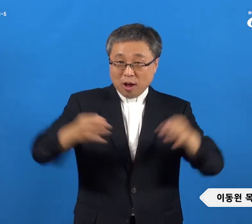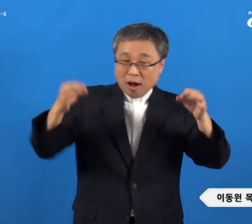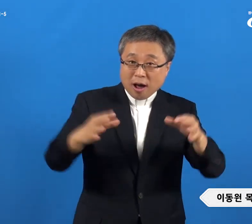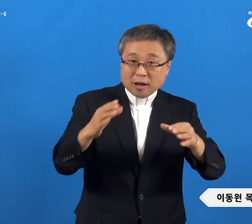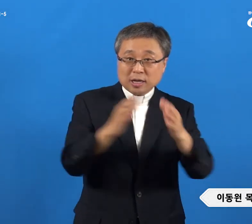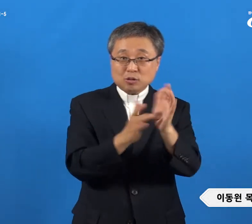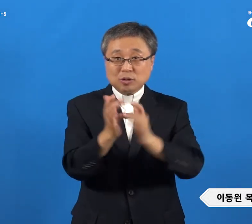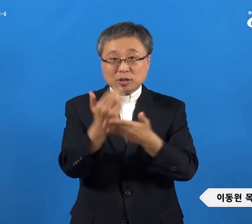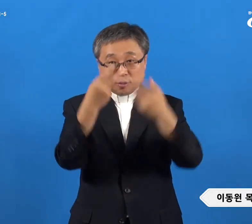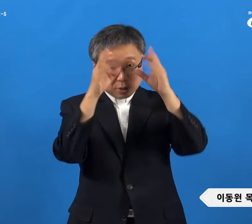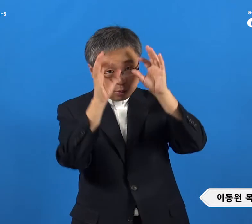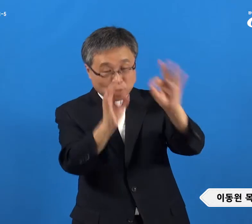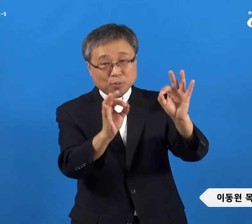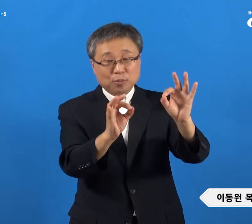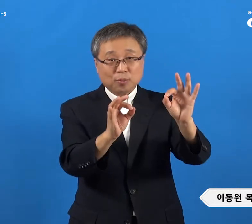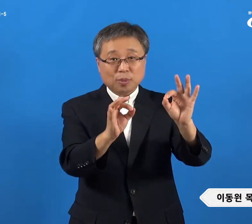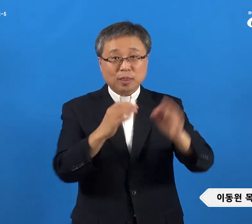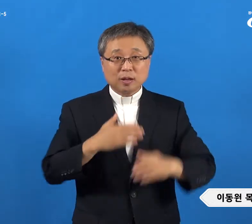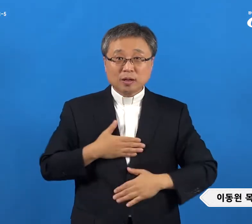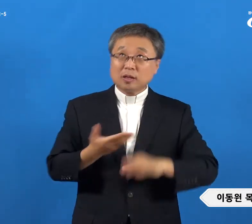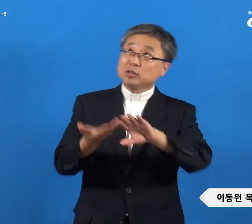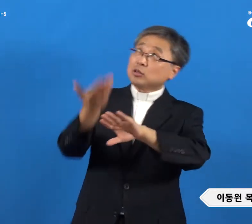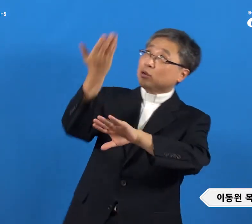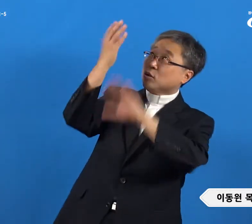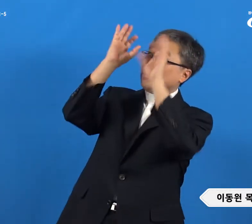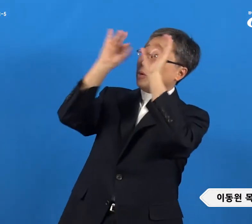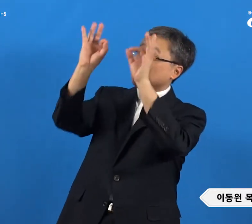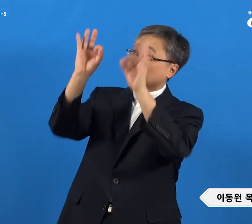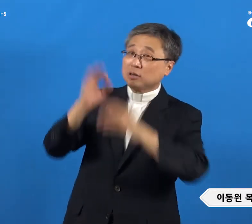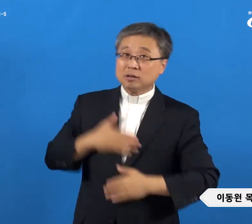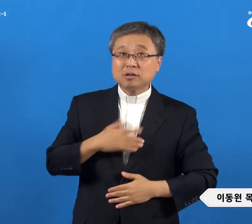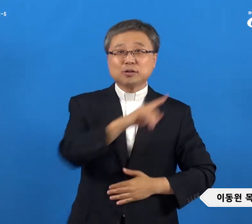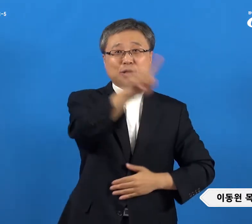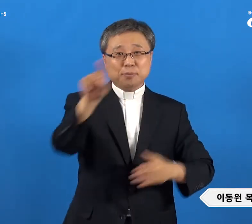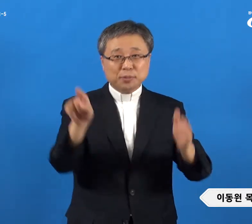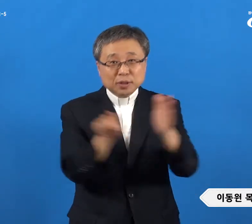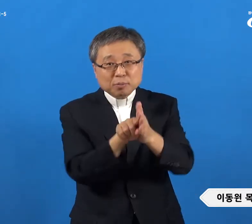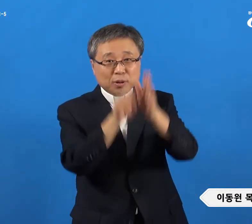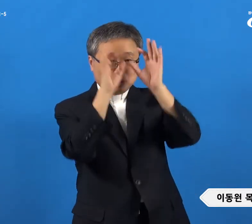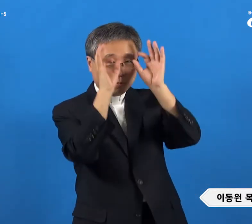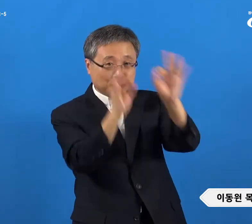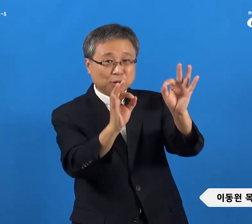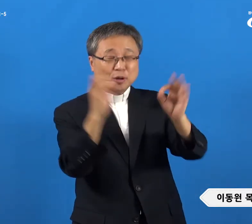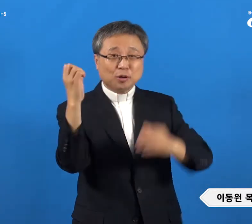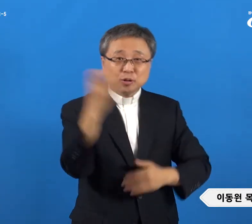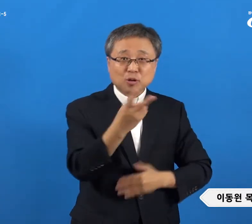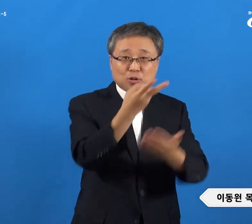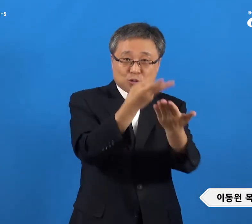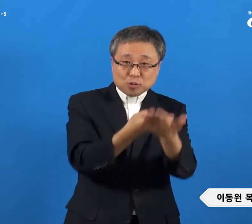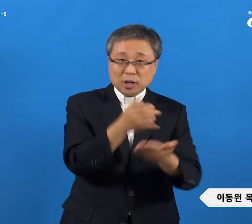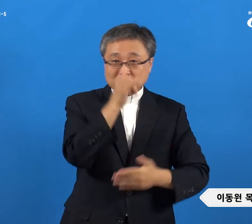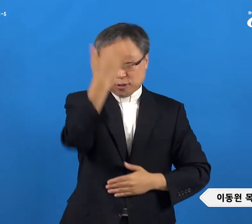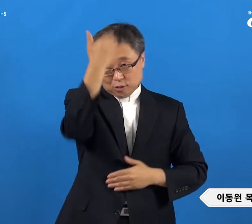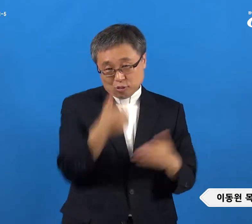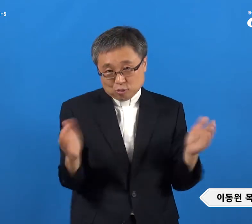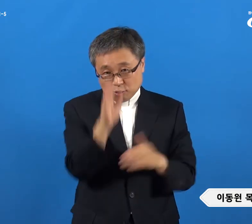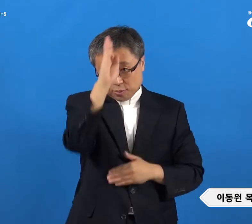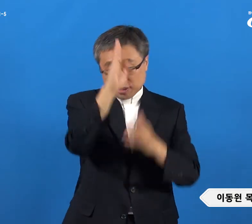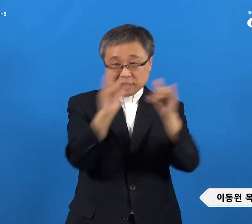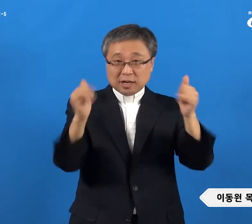그를 바라보며 아마 천정도 쳐다봤겠죠. 그들의 믿음을 보시고 그리고 누워있는 이 중풍병자를 향해